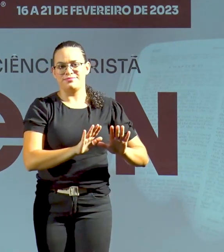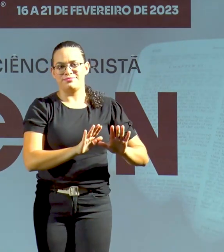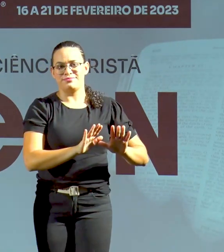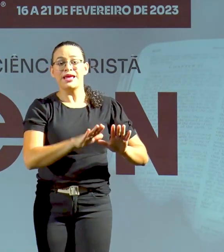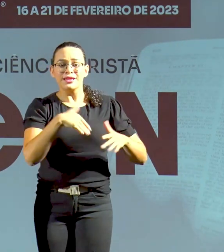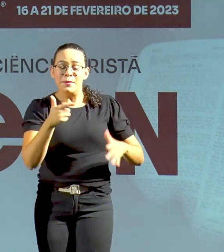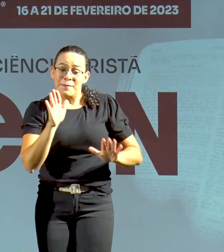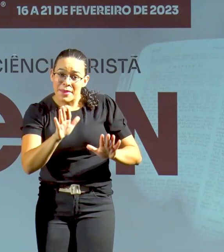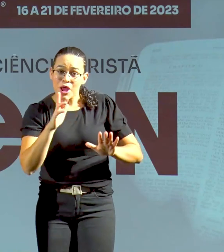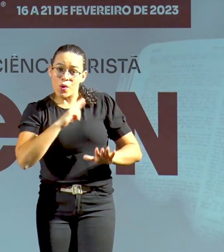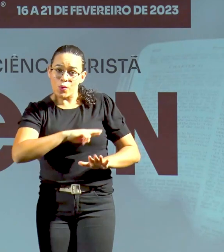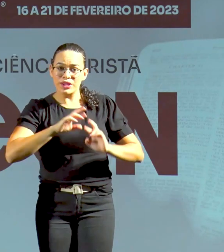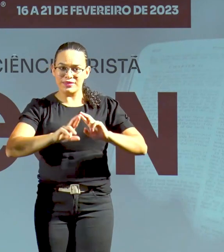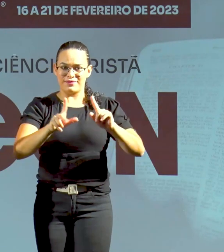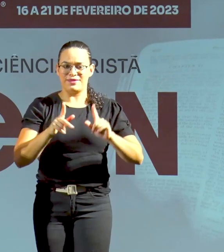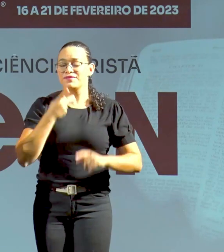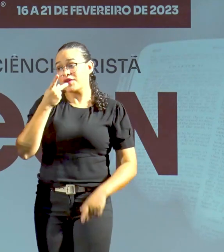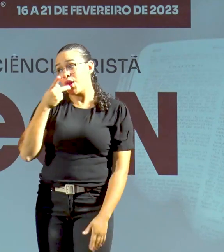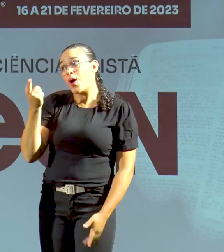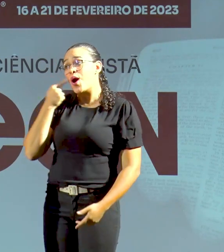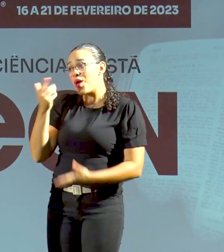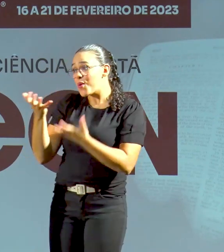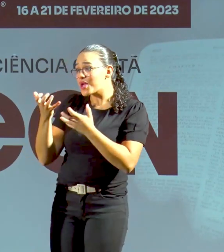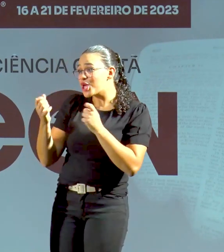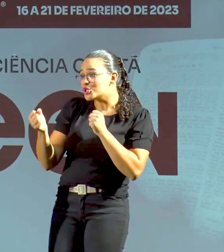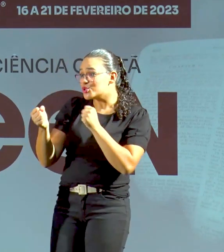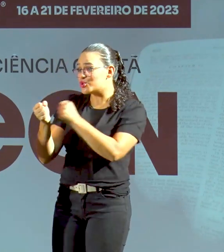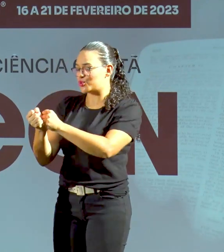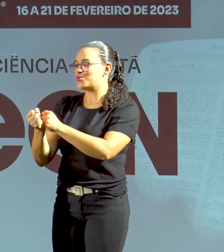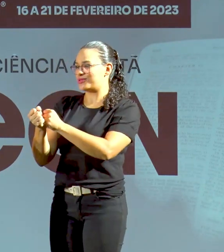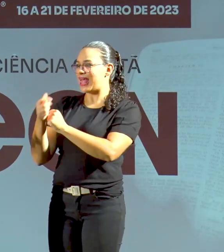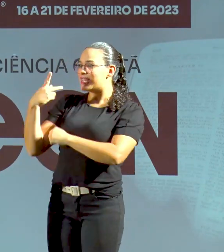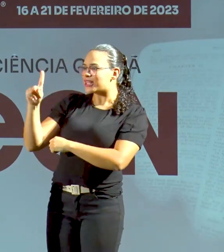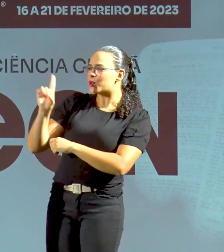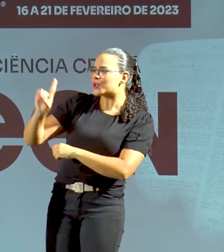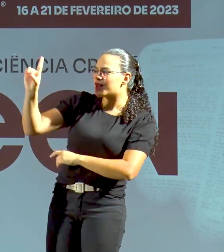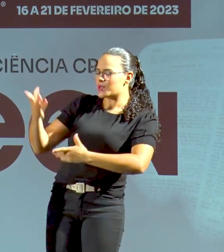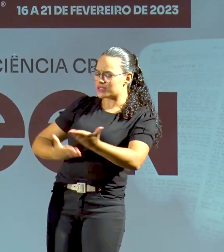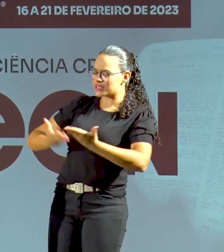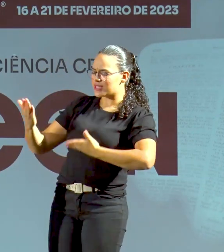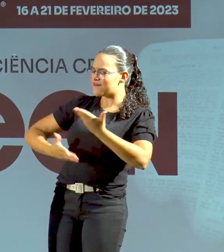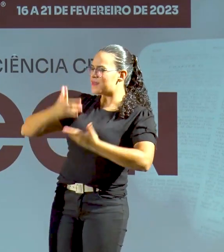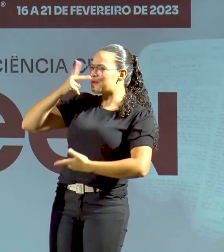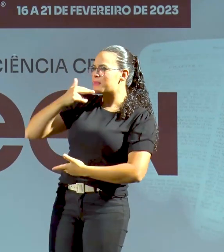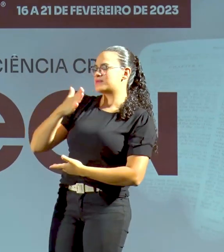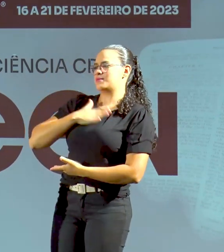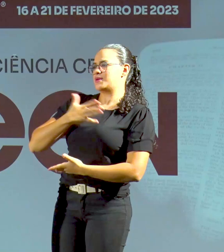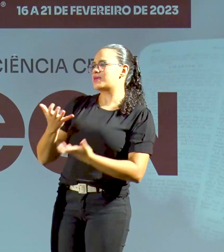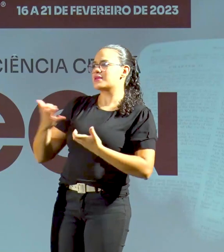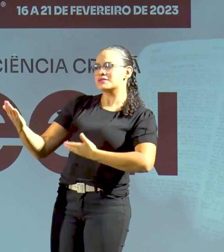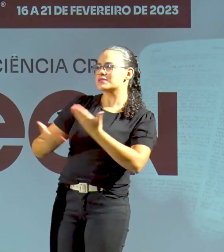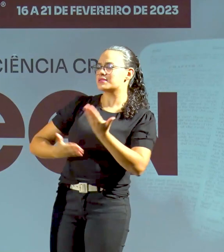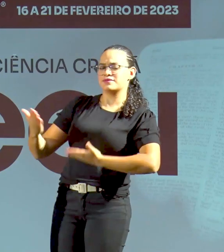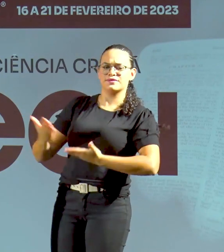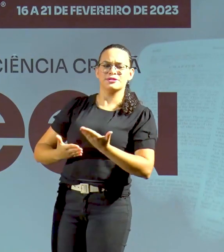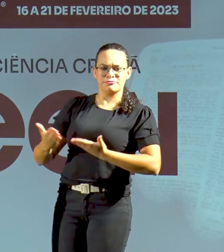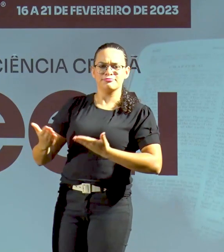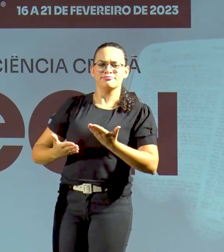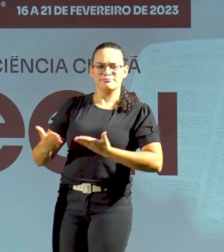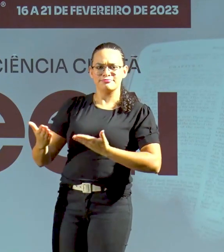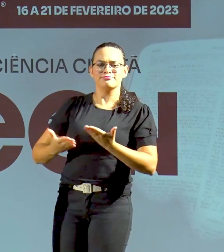eu quero ir para o seu povo para o seu Deus que agora é o meu Deus eu quero